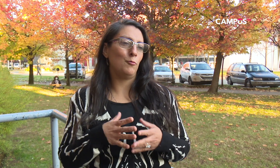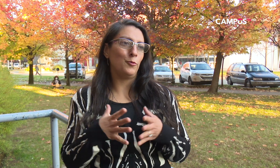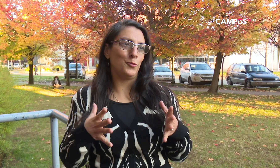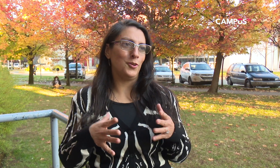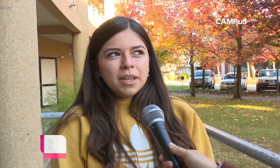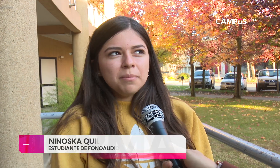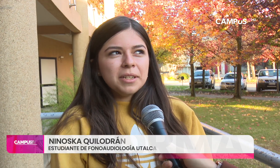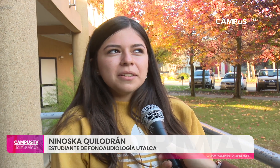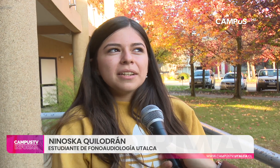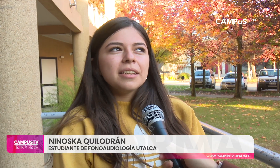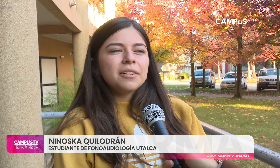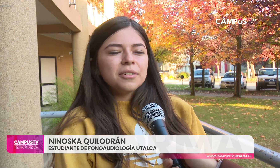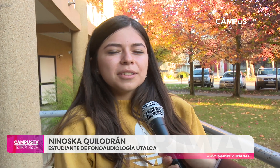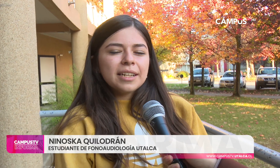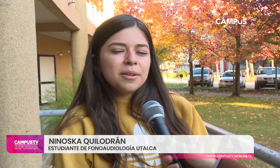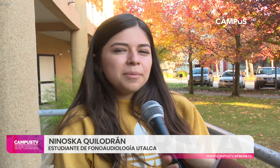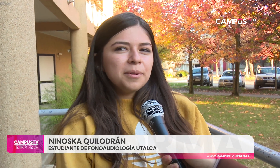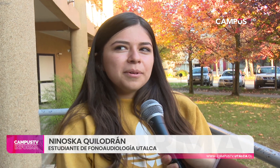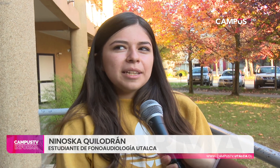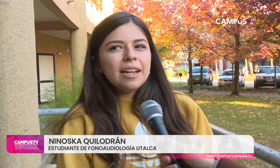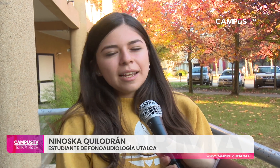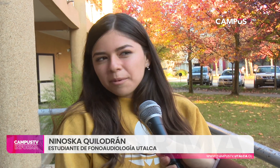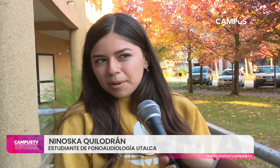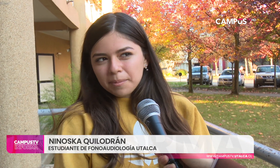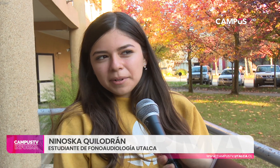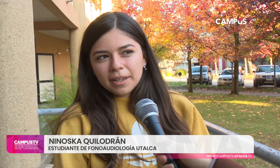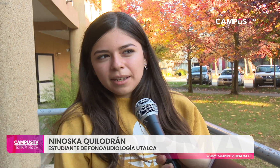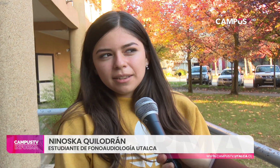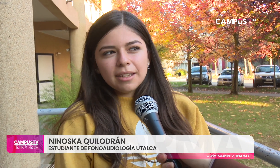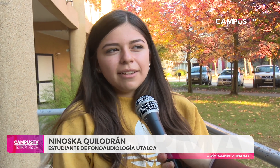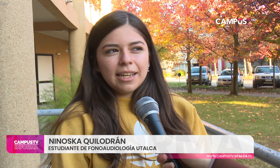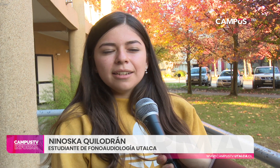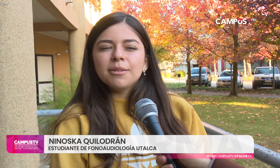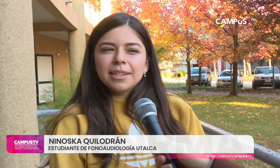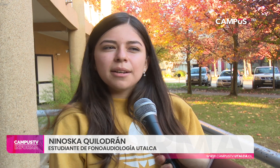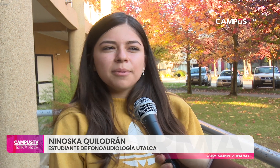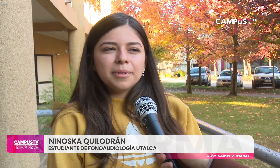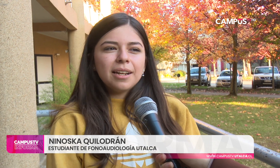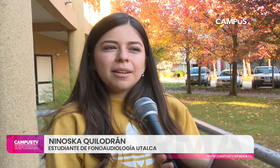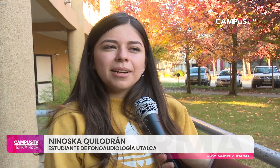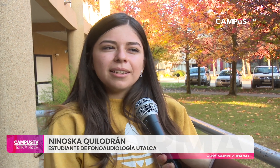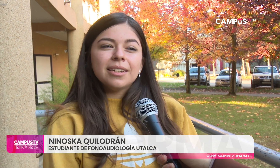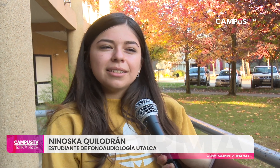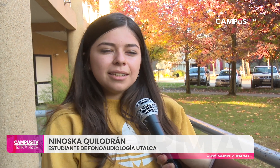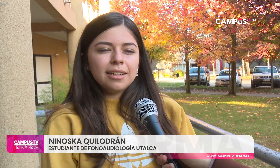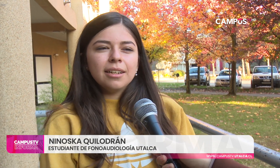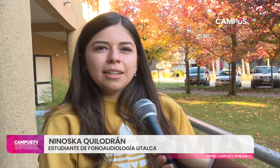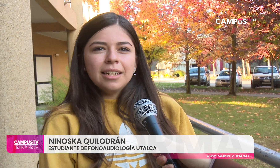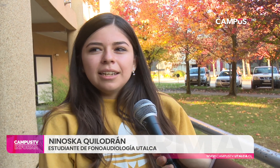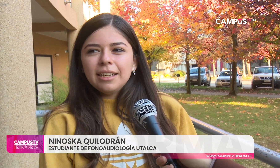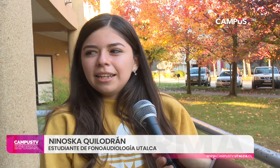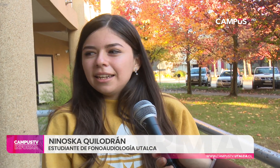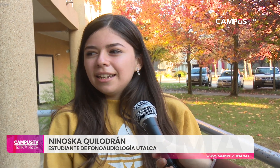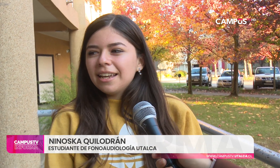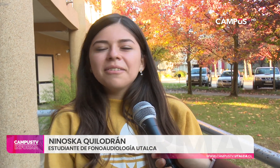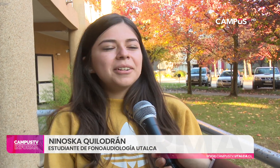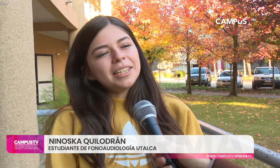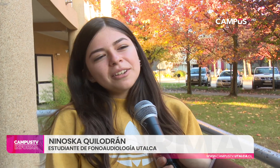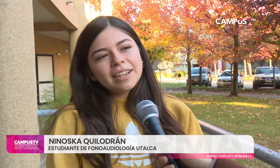impresionante conocer como otras lenguas porque debería incluirse como una lengua aquí en chile y es bonito que